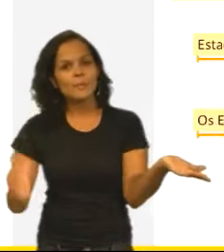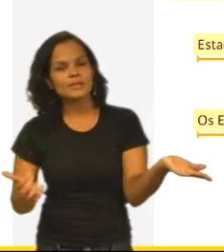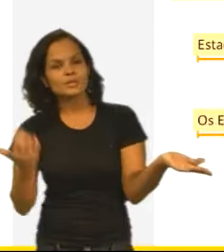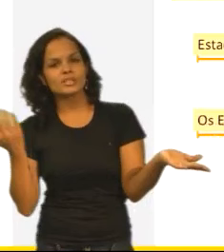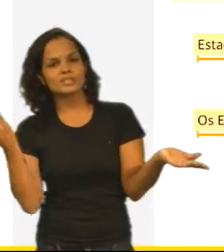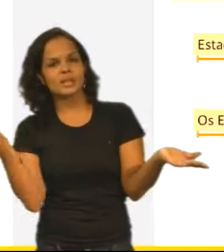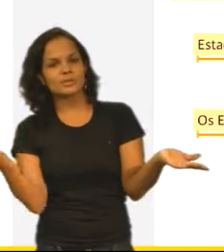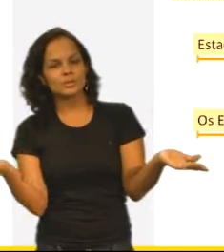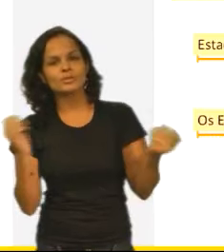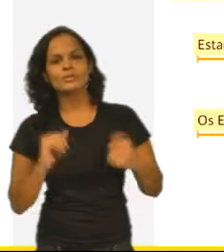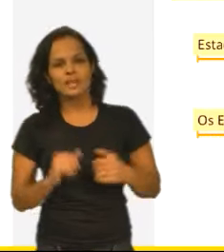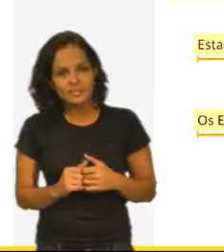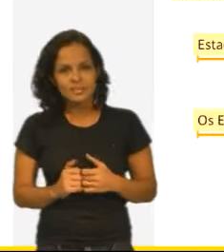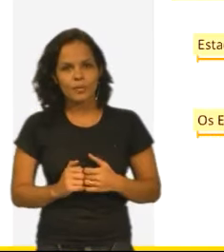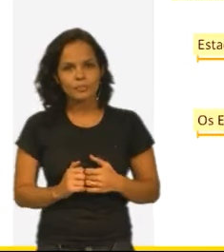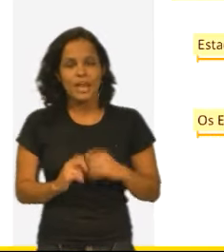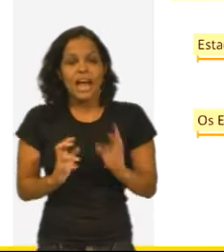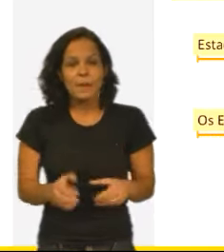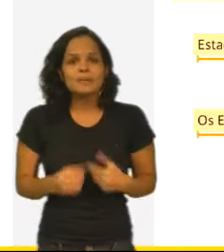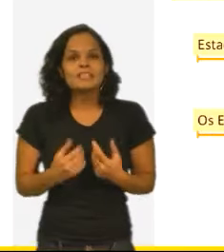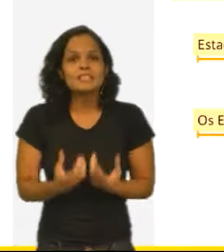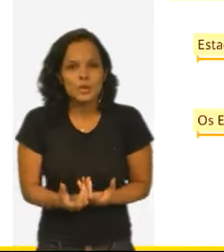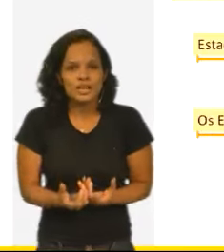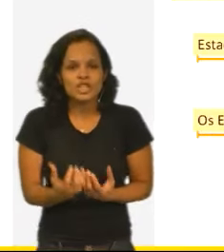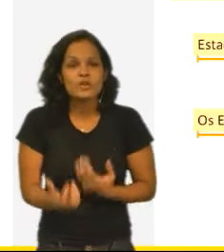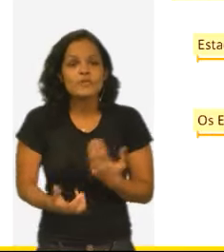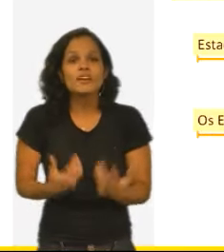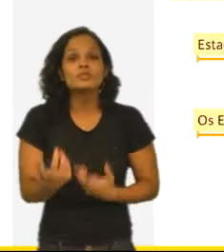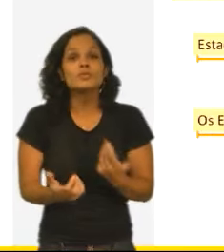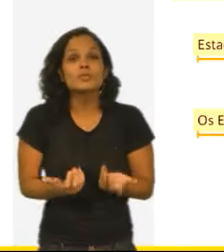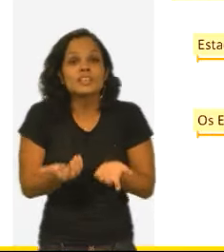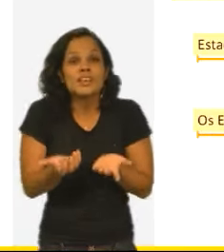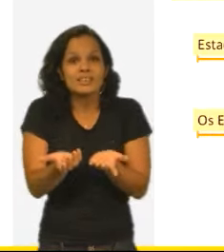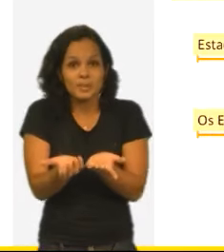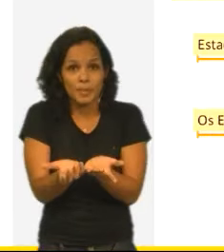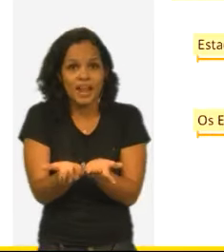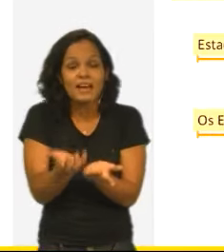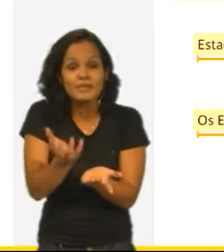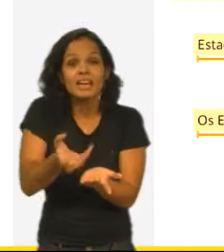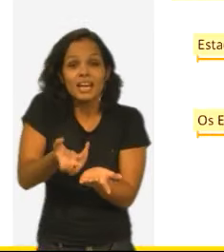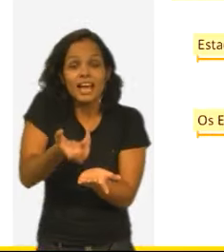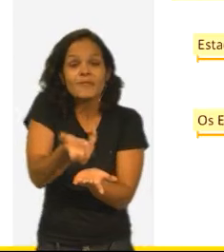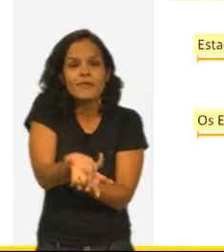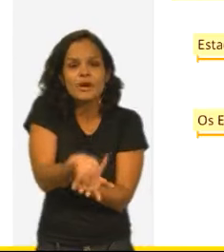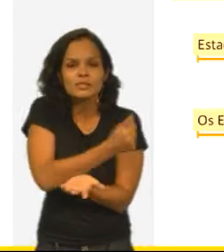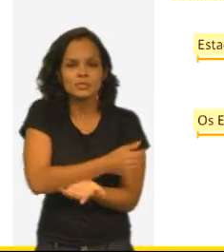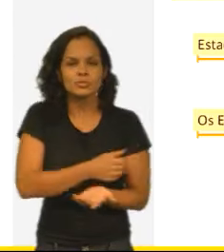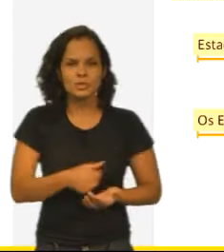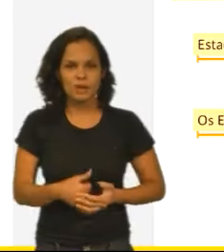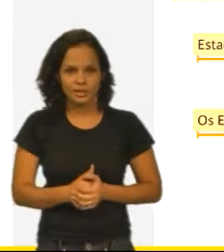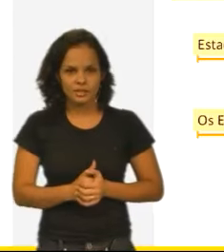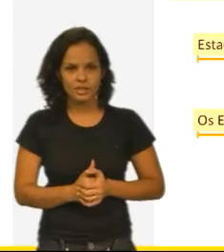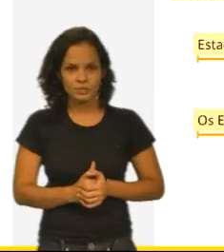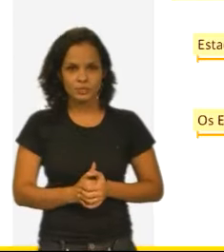mas os Estados Unidos estão. A presença do artigo faz com que essa palavra reforce o seu caráter de